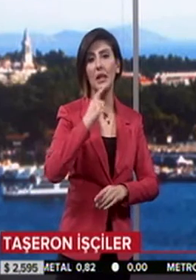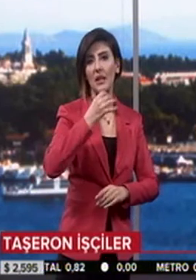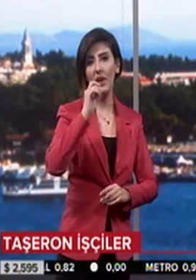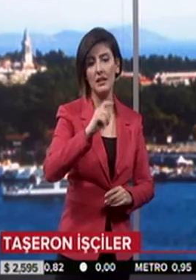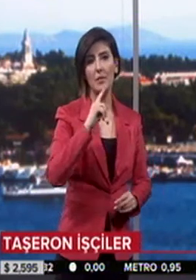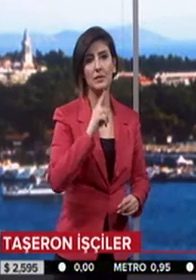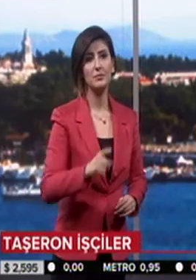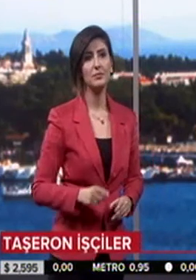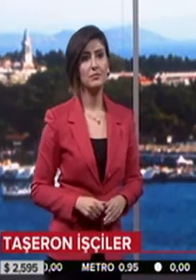kullandı.